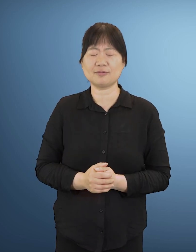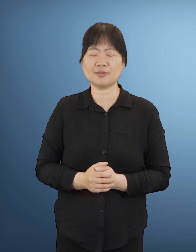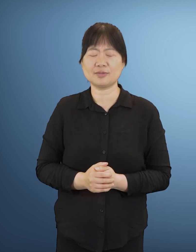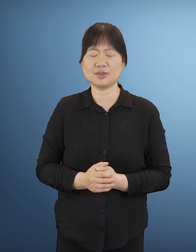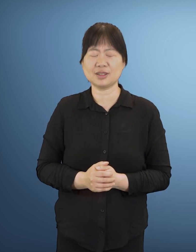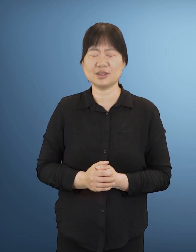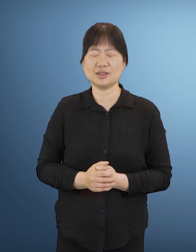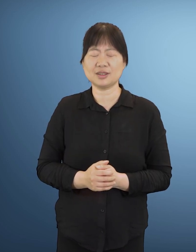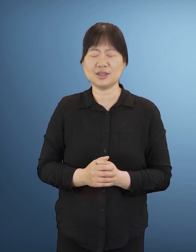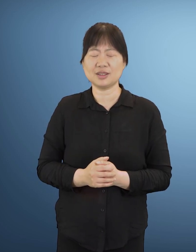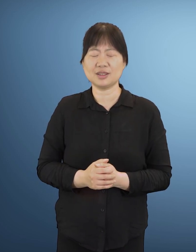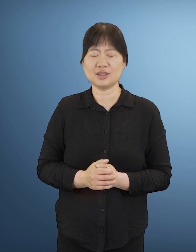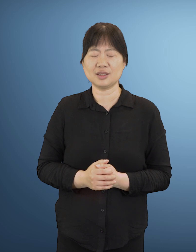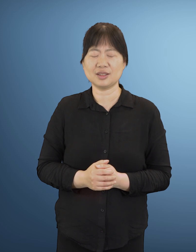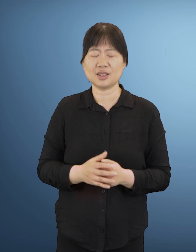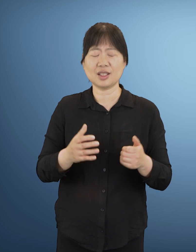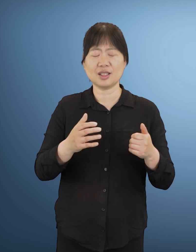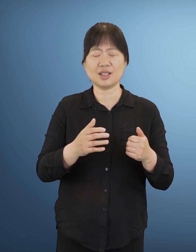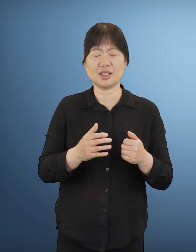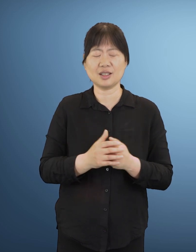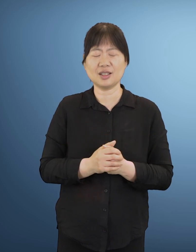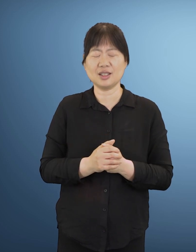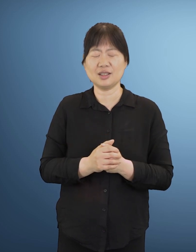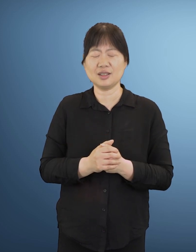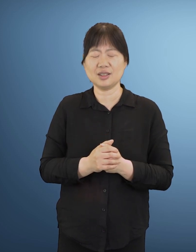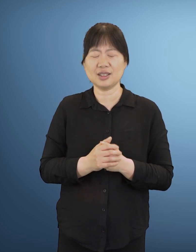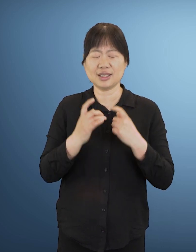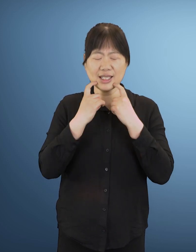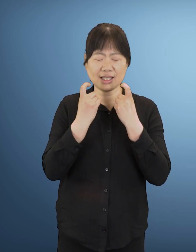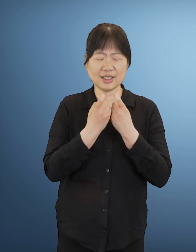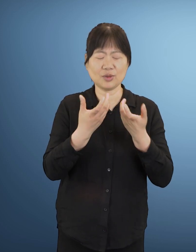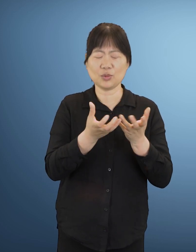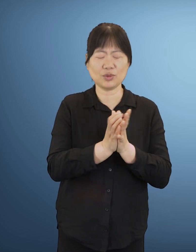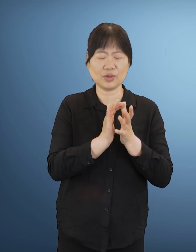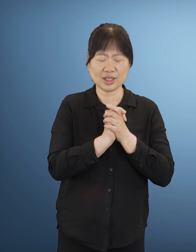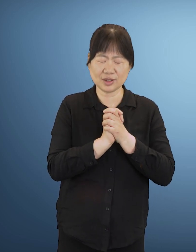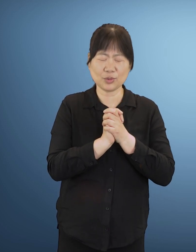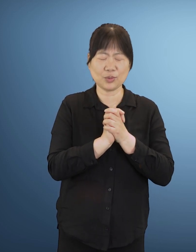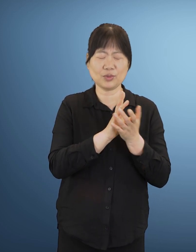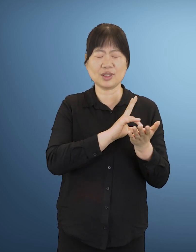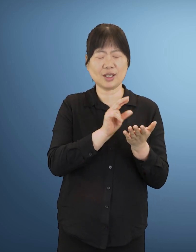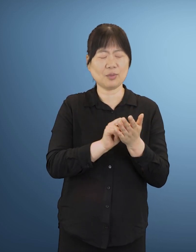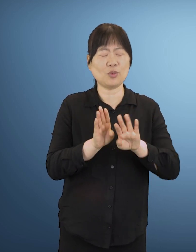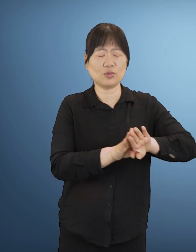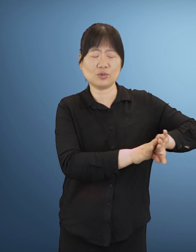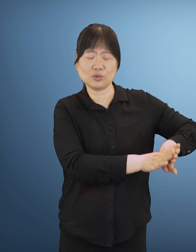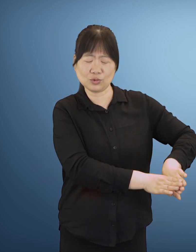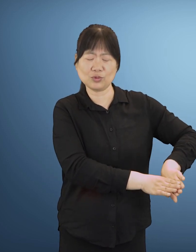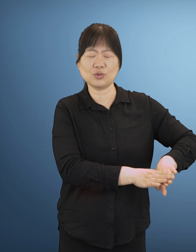1절 개인적인 공동체적인 기도를 다 내려놓고 오늘은